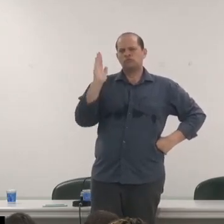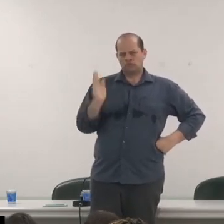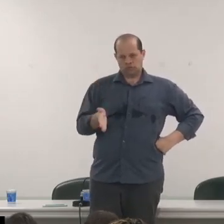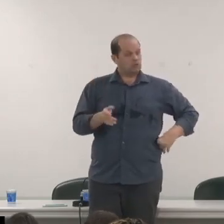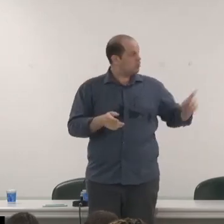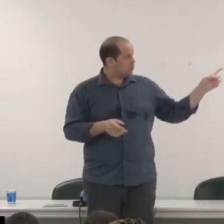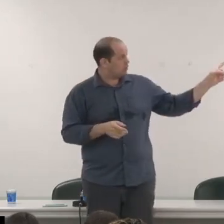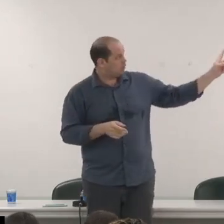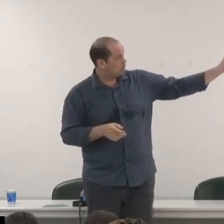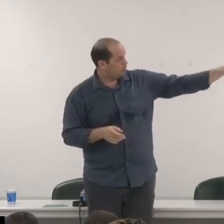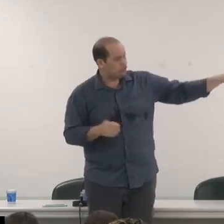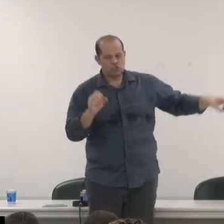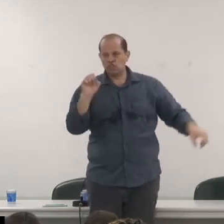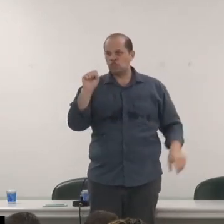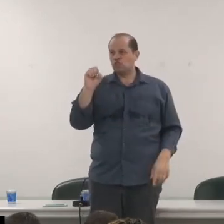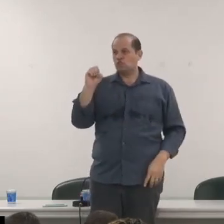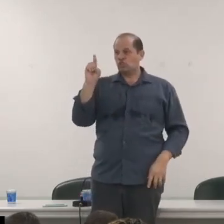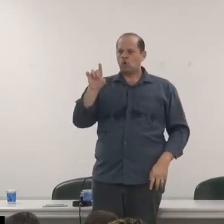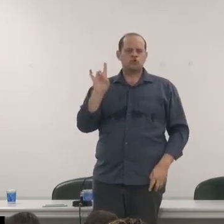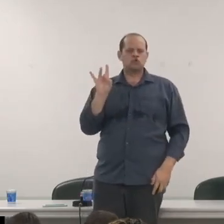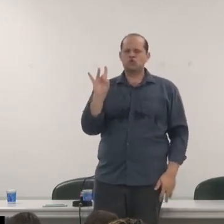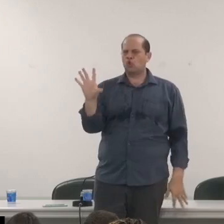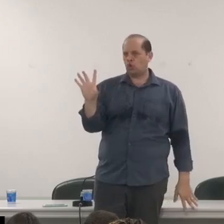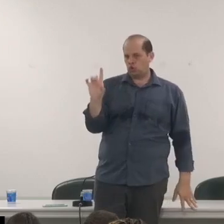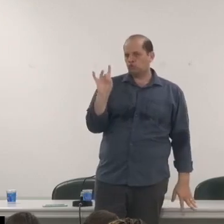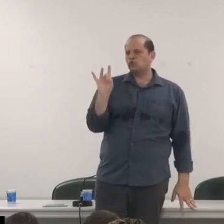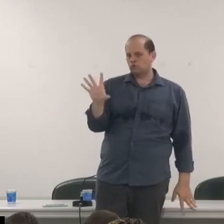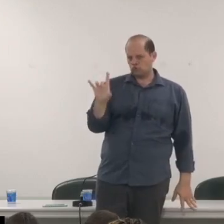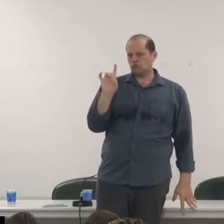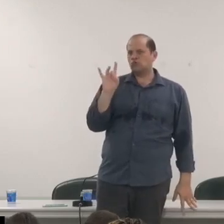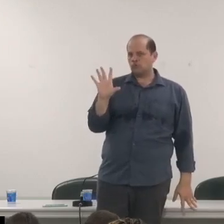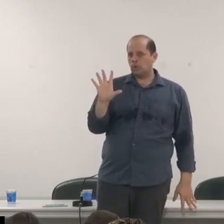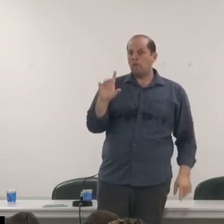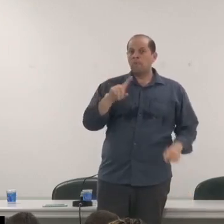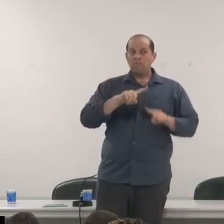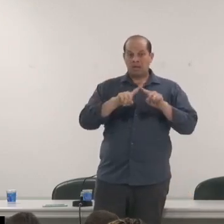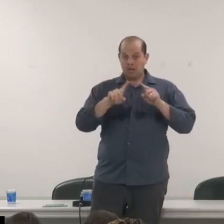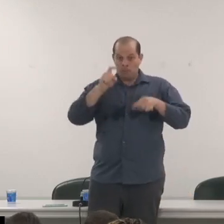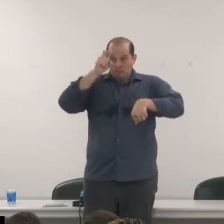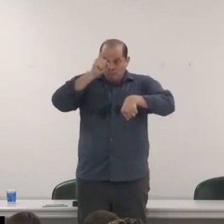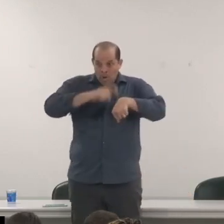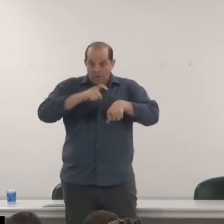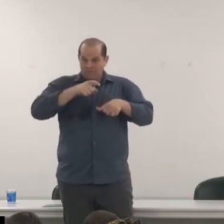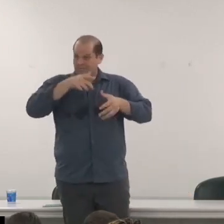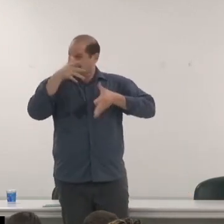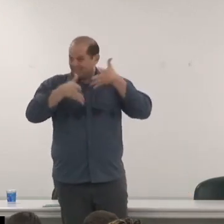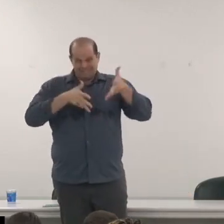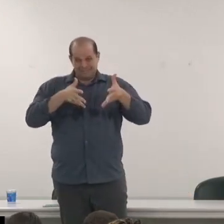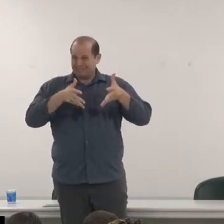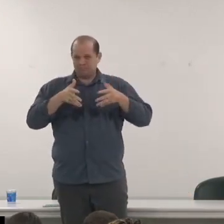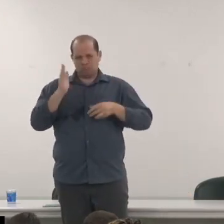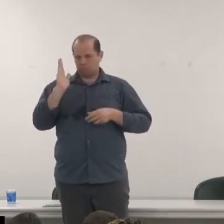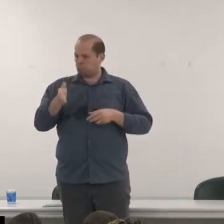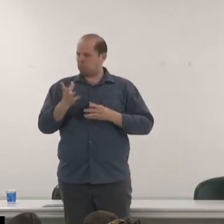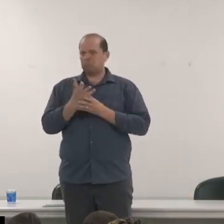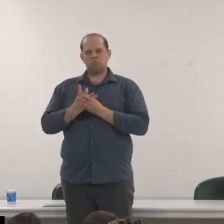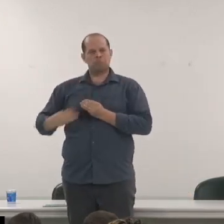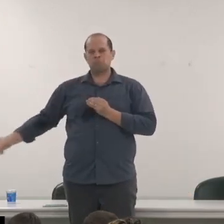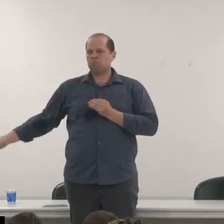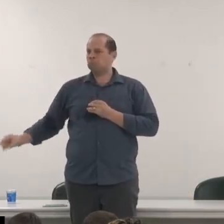para já, uma marca de passado, e só. Então, são esses 2 sinais que eu mostrei. Mas, no momento da